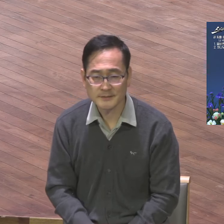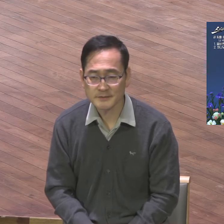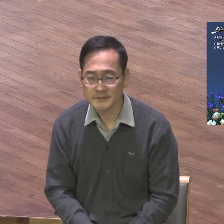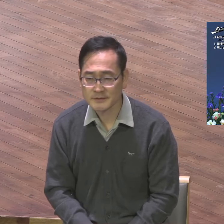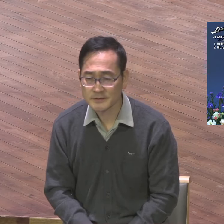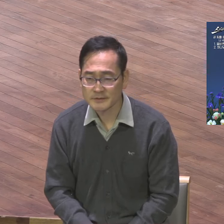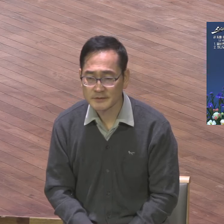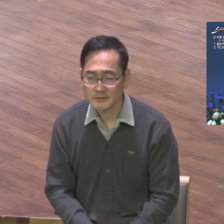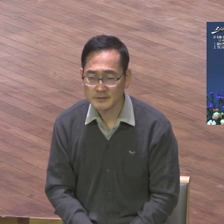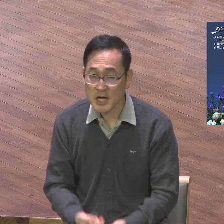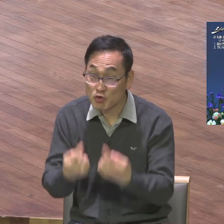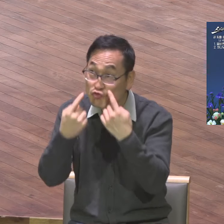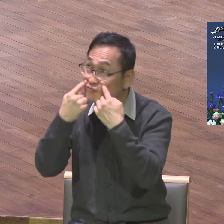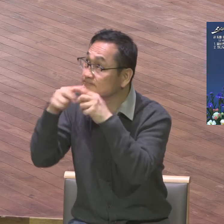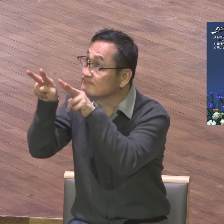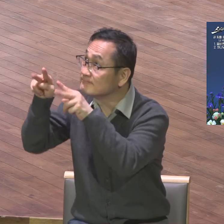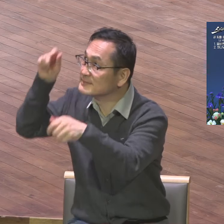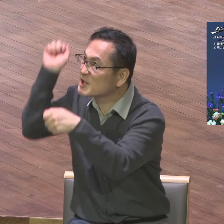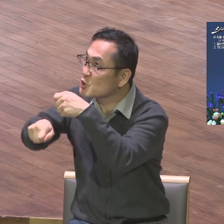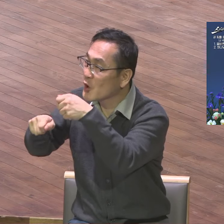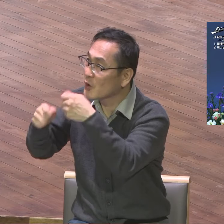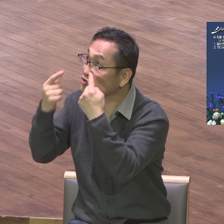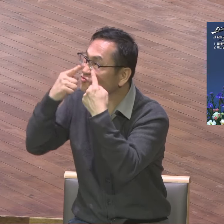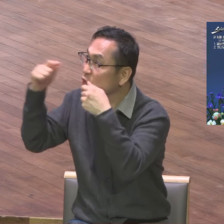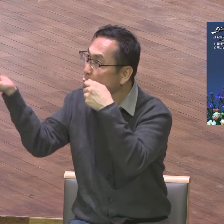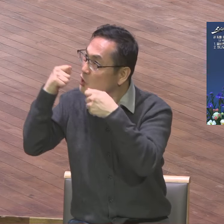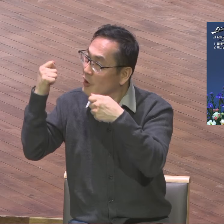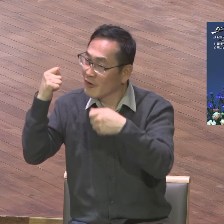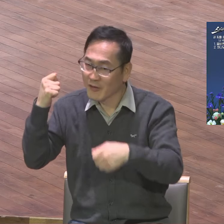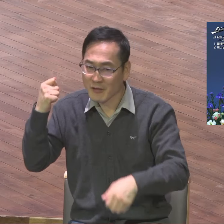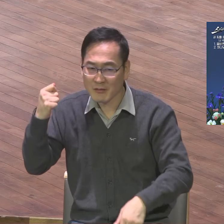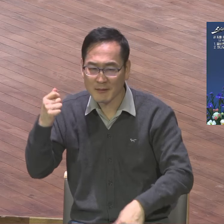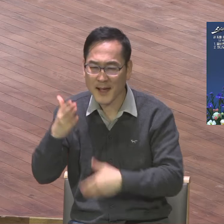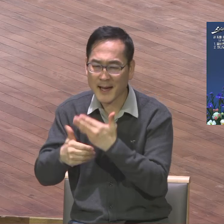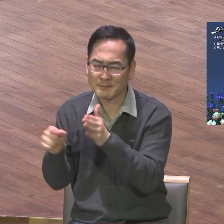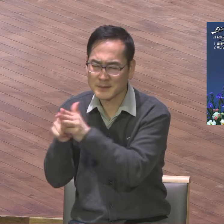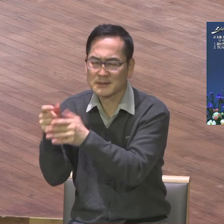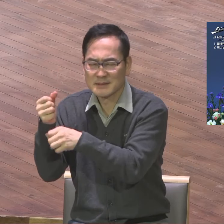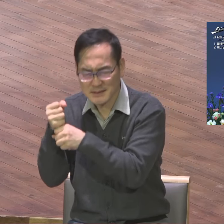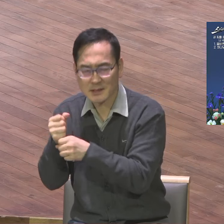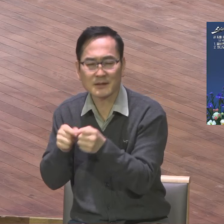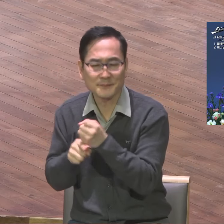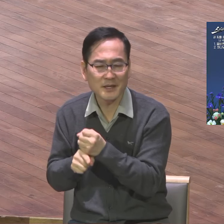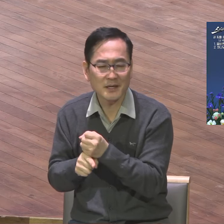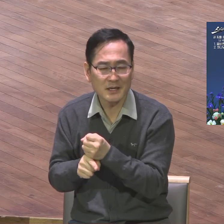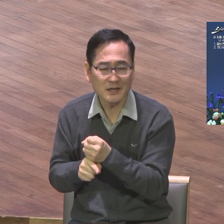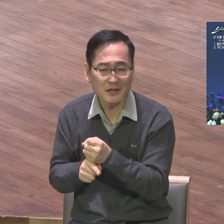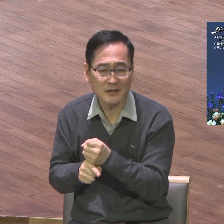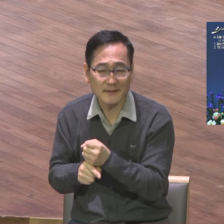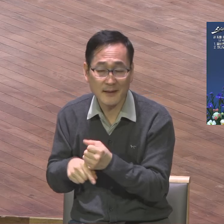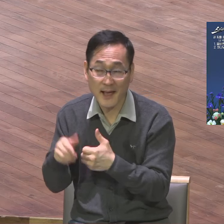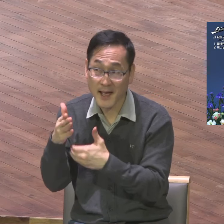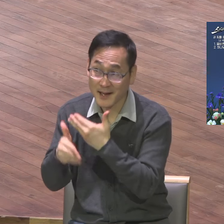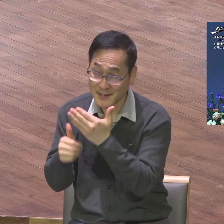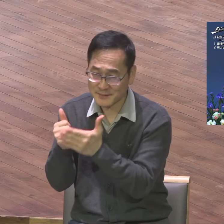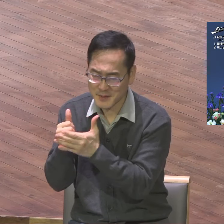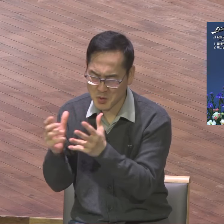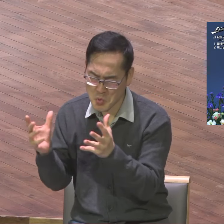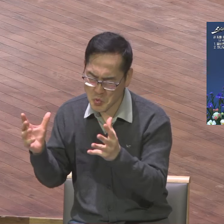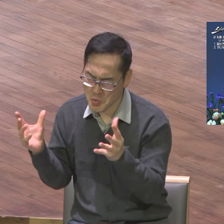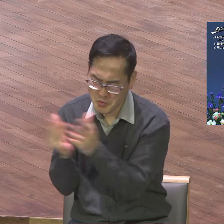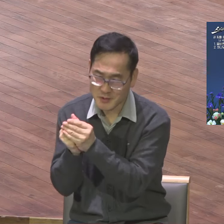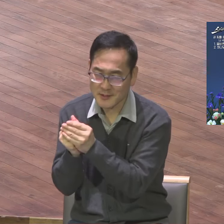시선을 고정한다 말은 하나님만 의지하겠다는 것입니다. 다시 말하면, 하나님의 절대 주권을